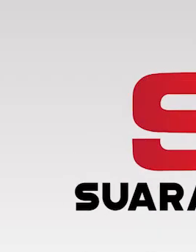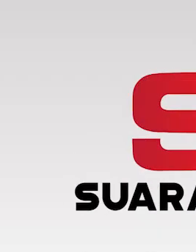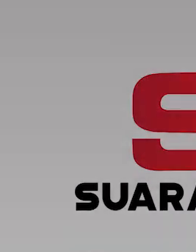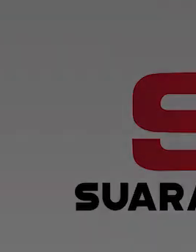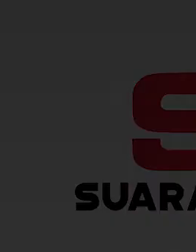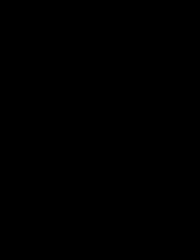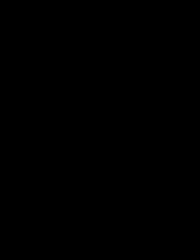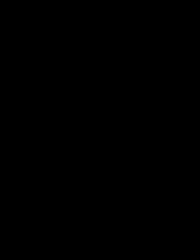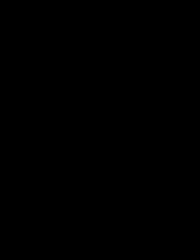hai hai